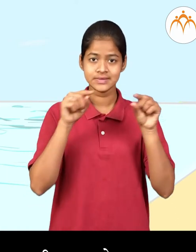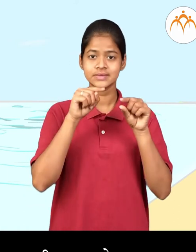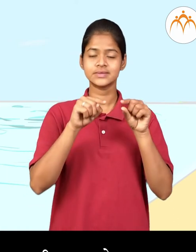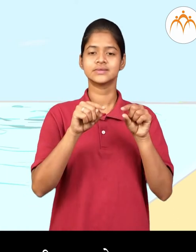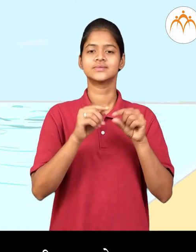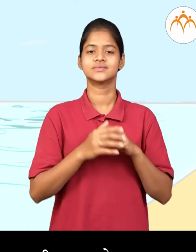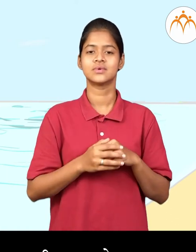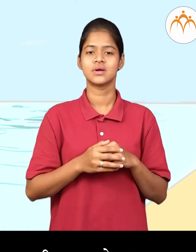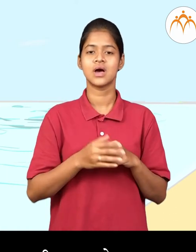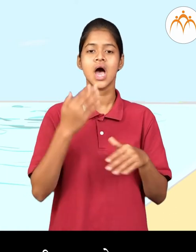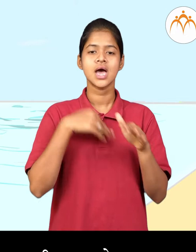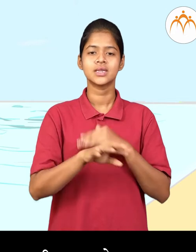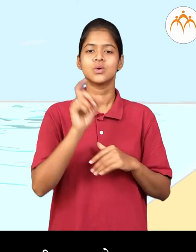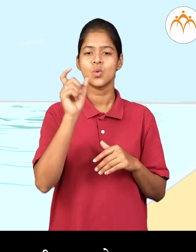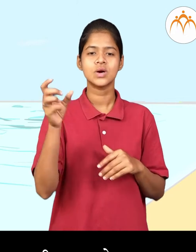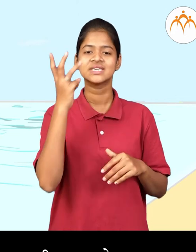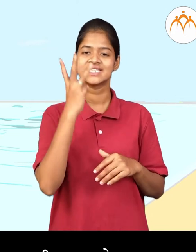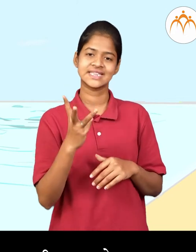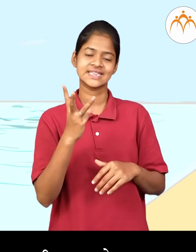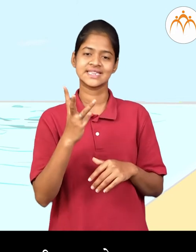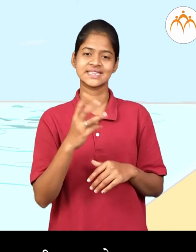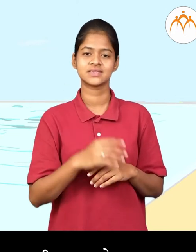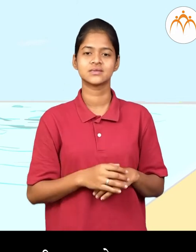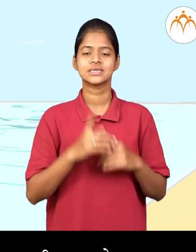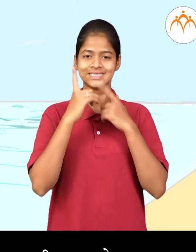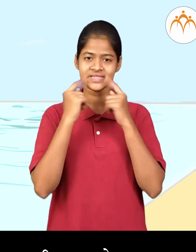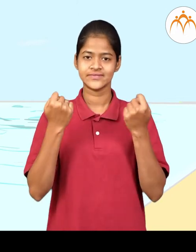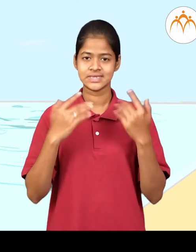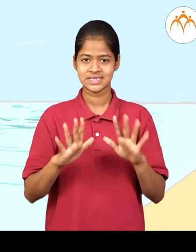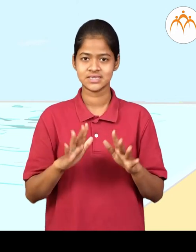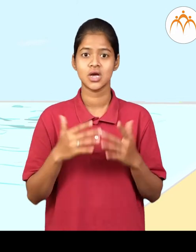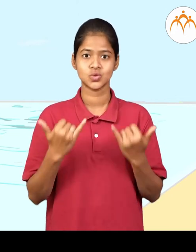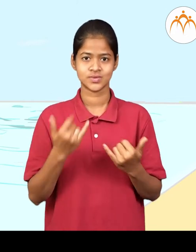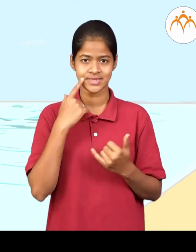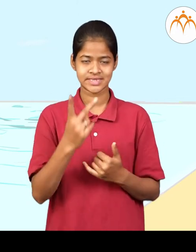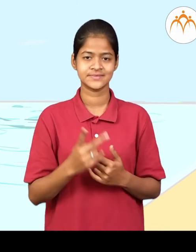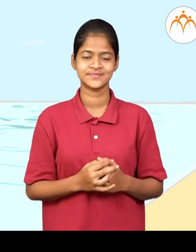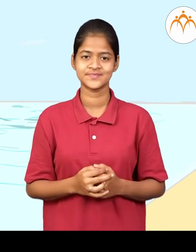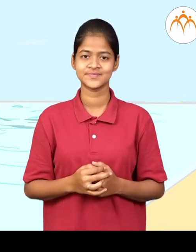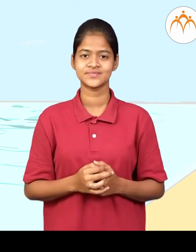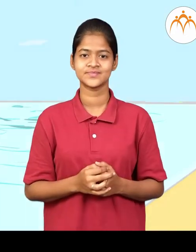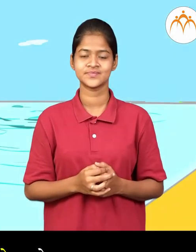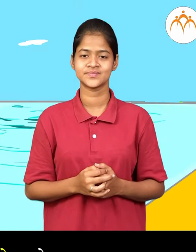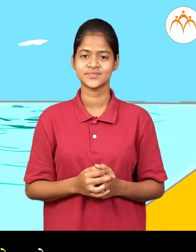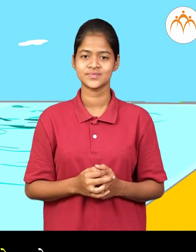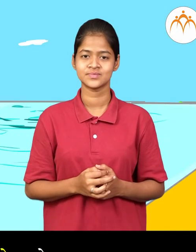तैयार करने जैसा तुम्हें प्रयत्न केला अव हुआ था भगा मुलगी